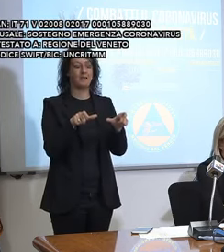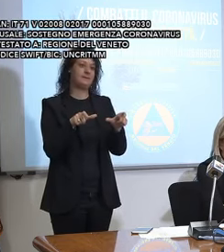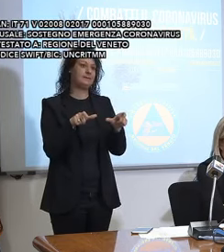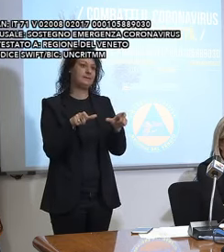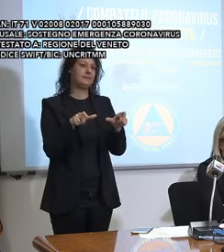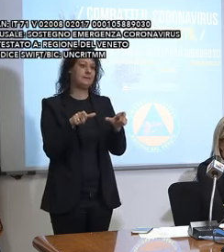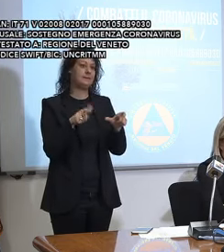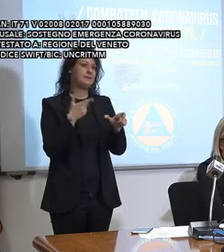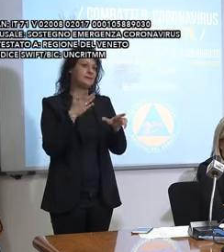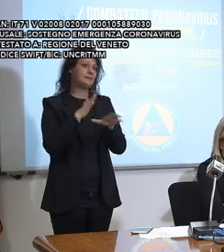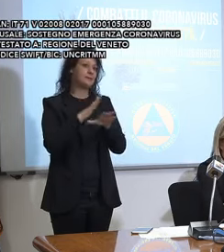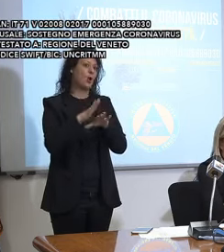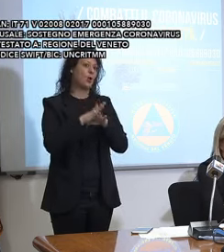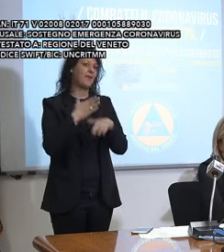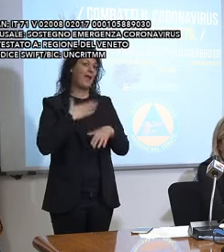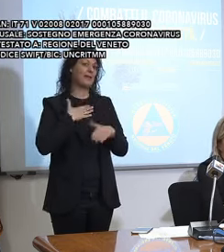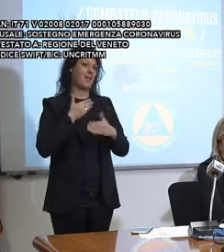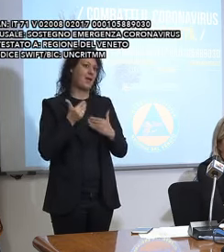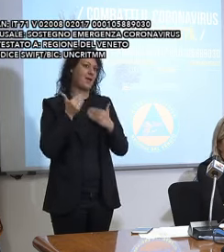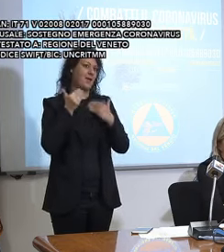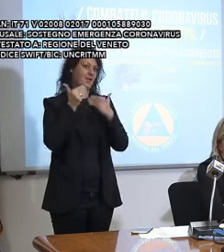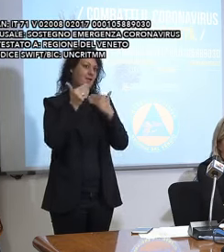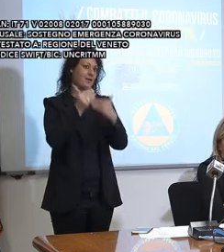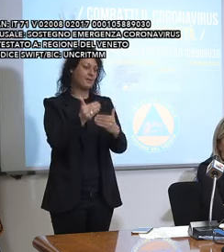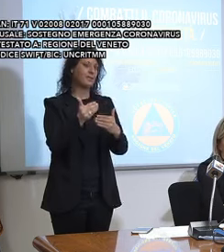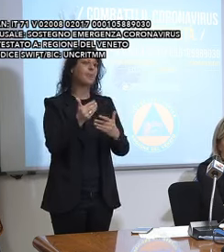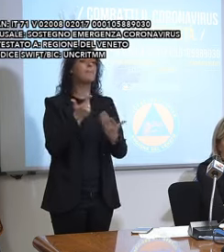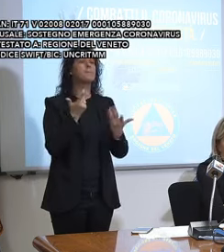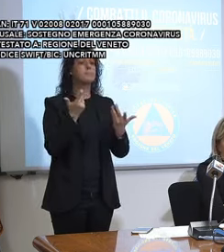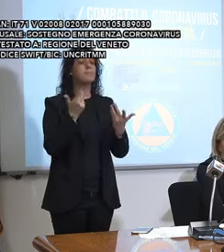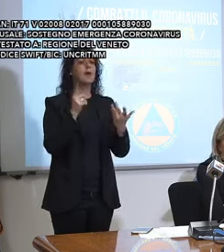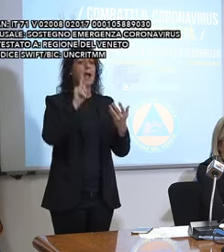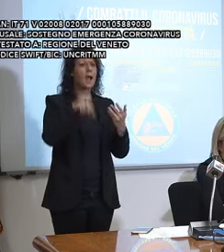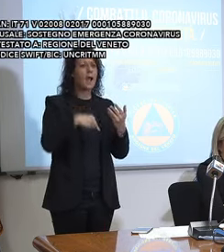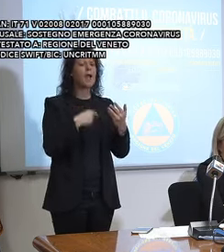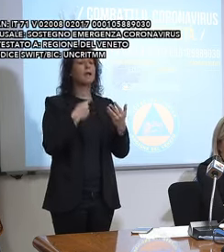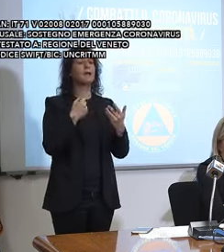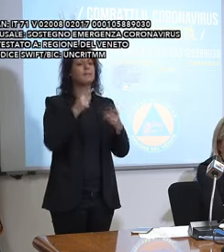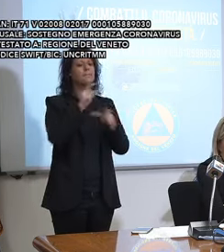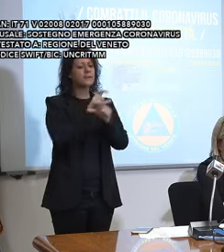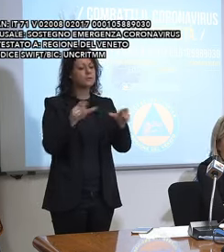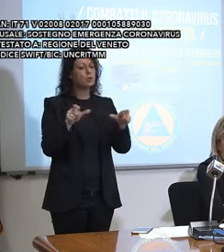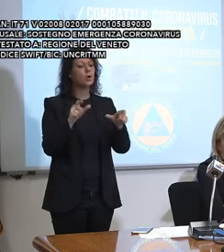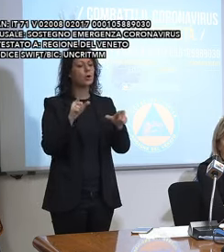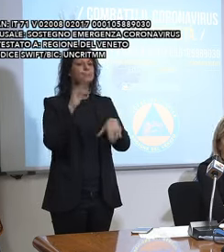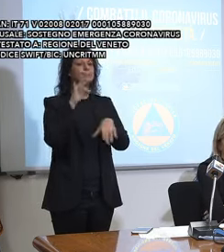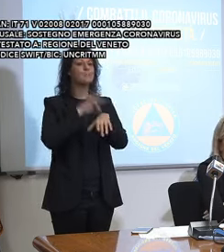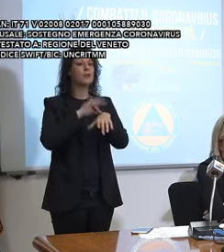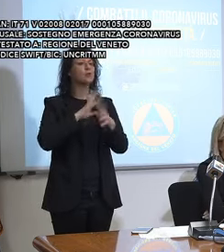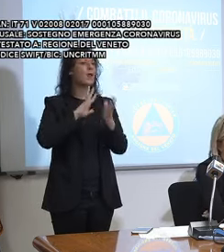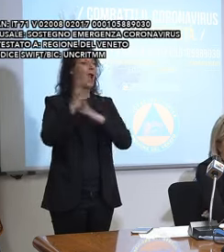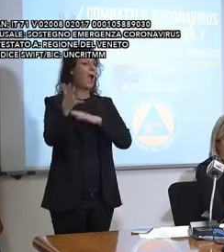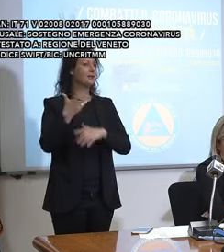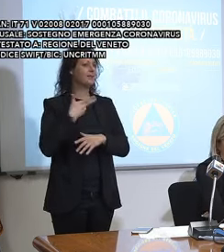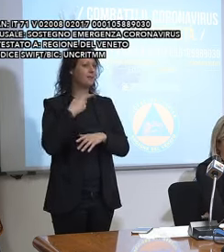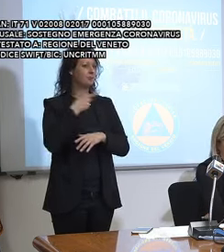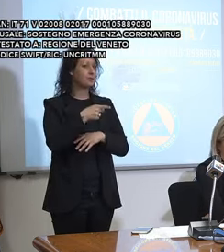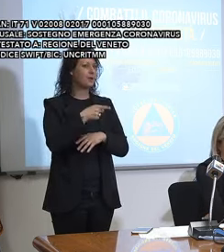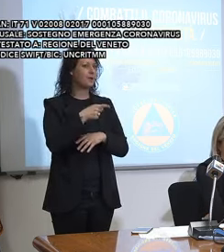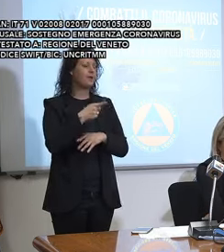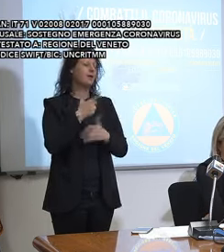molto in là con l'età, e anche persone che comunque avevano altre patologie croniche, quindi insomma l'identikit è sempre